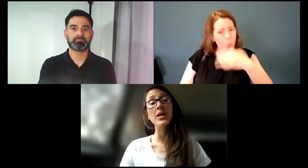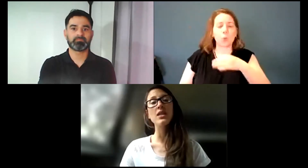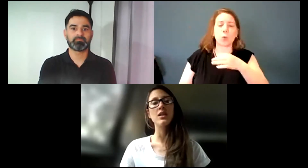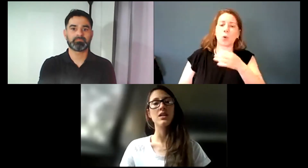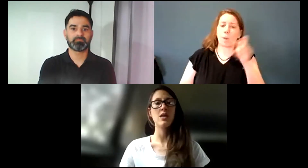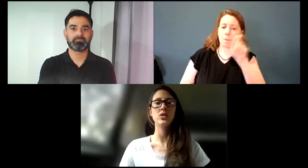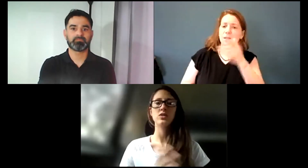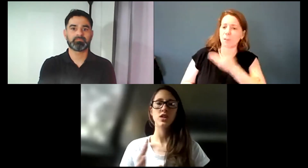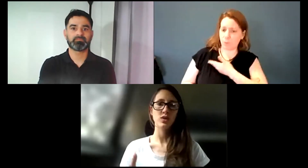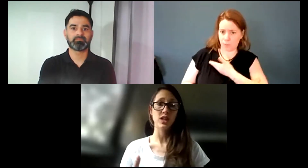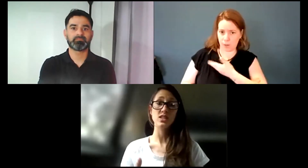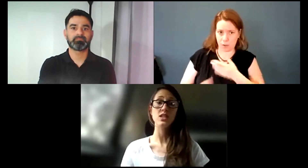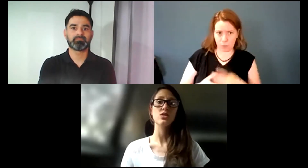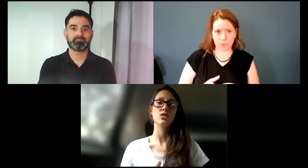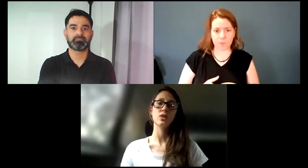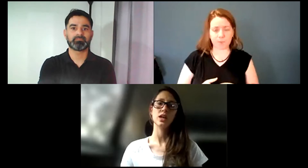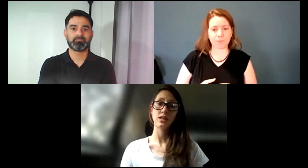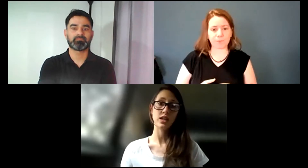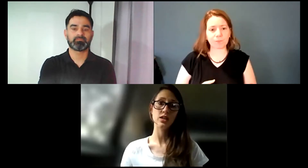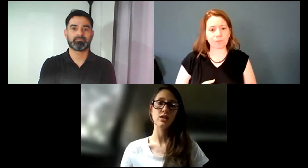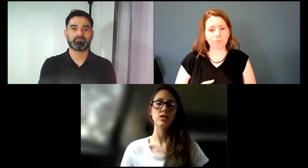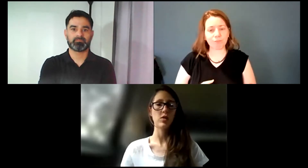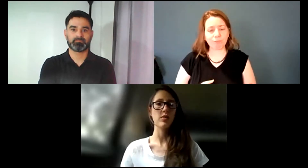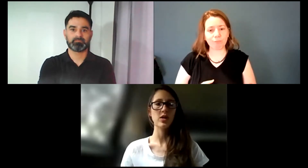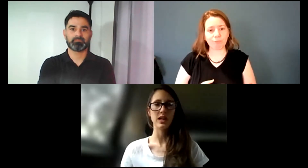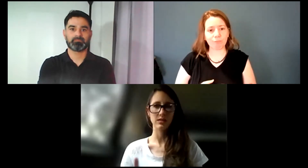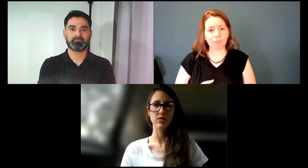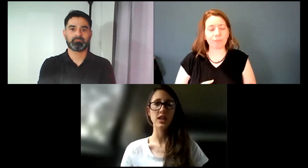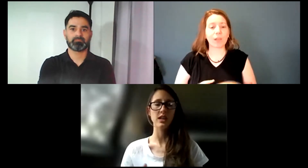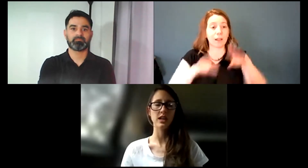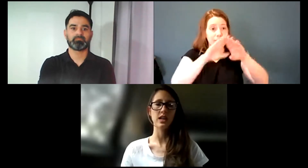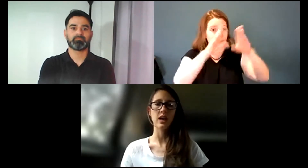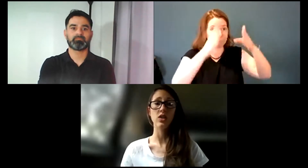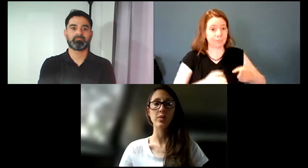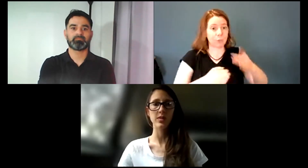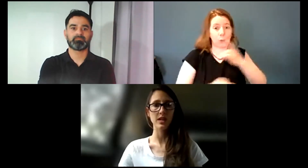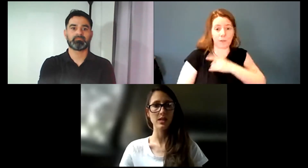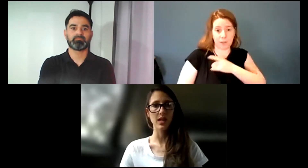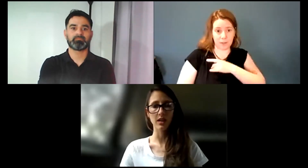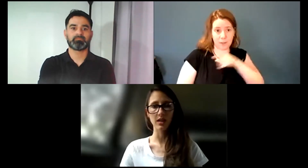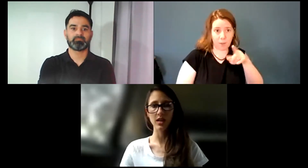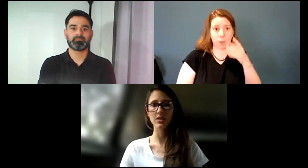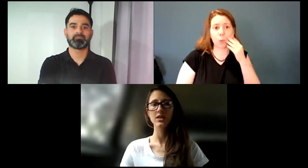administrativamente, digamos, tiene un receso durante enero, o por lo menos las dos primeras semanas de enero,